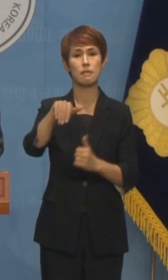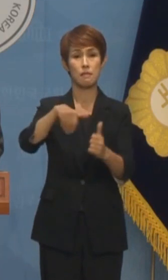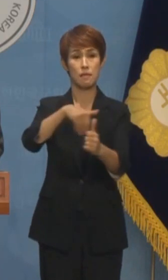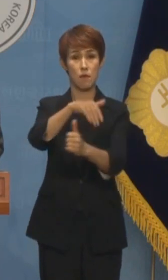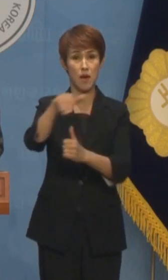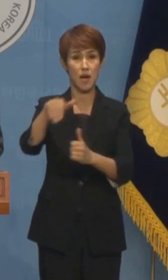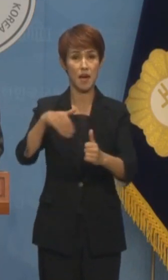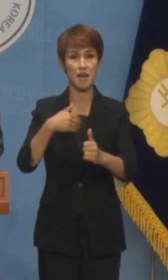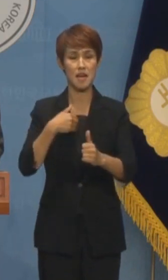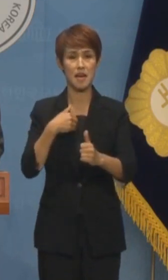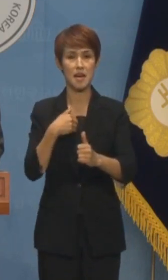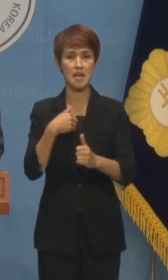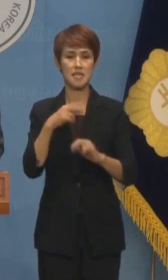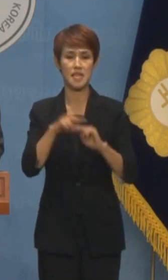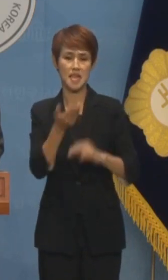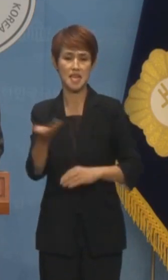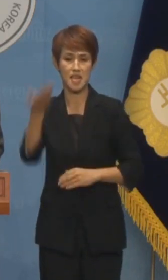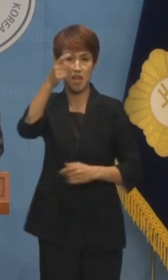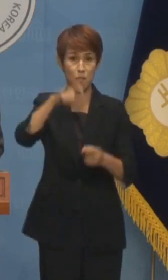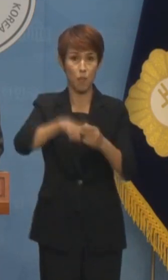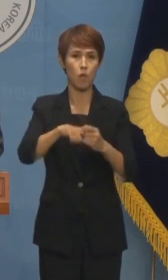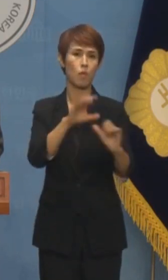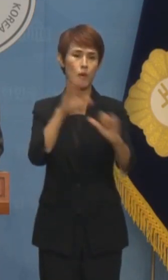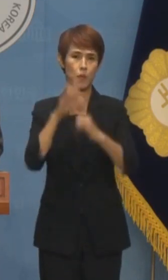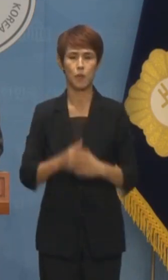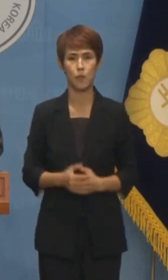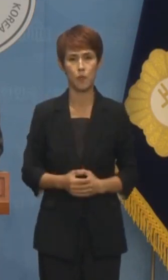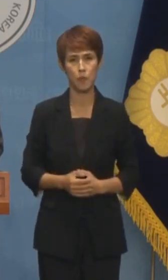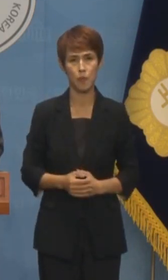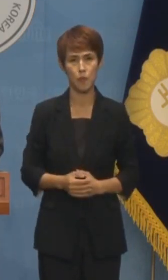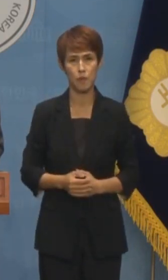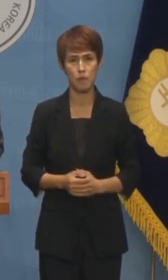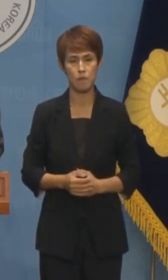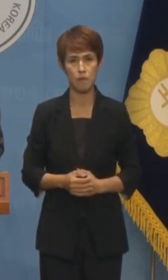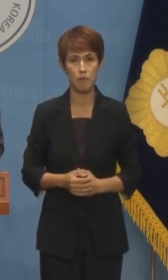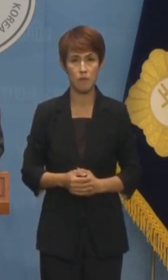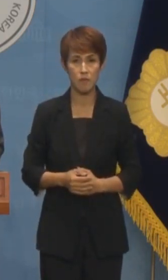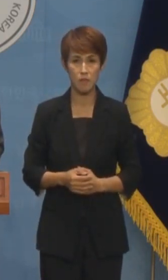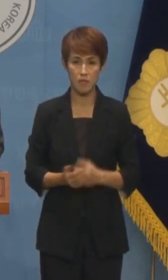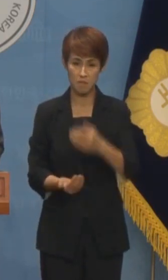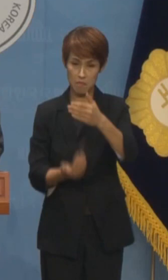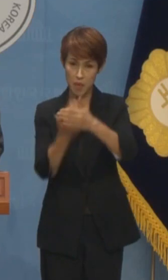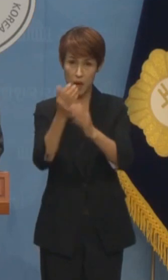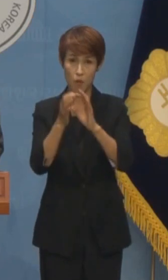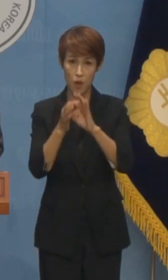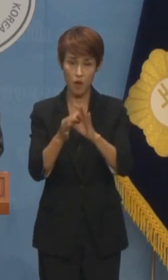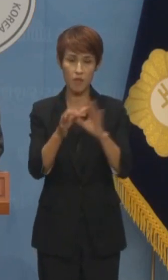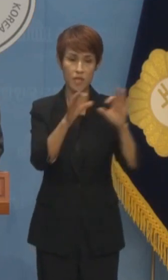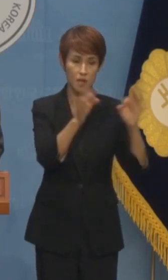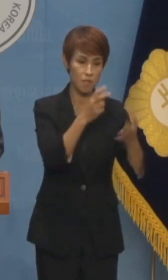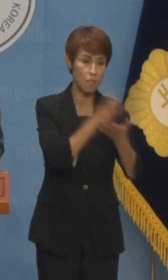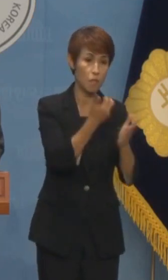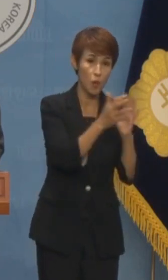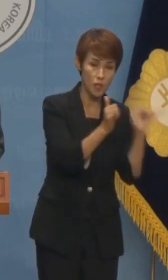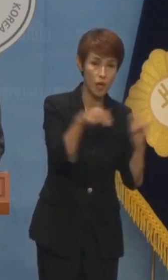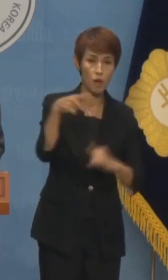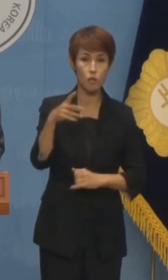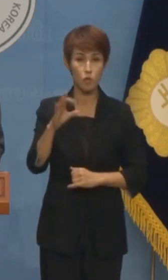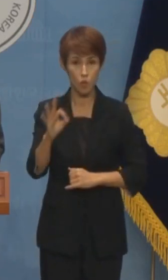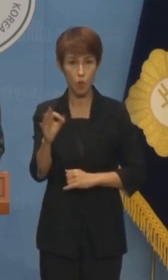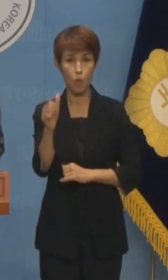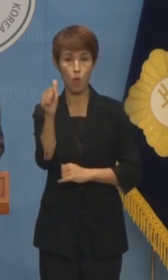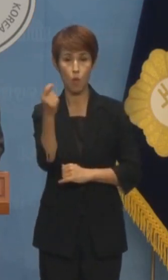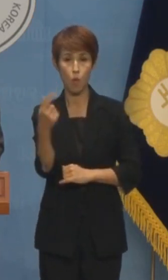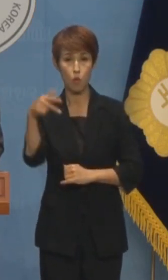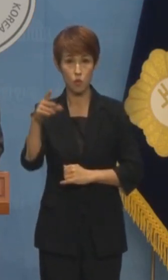자신들의 출세 수단으로 활용한 것입니다. 제보 공작 사건과 관련하여 김기현 변호사와 송호정 씨가